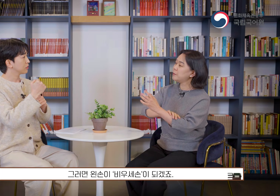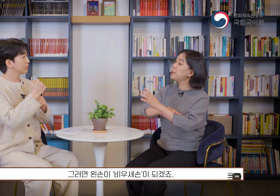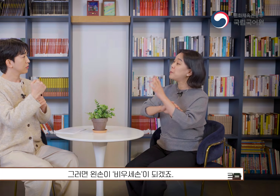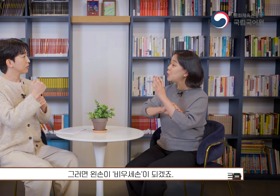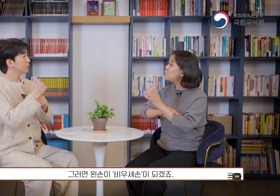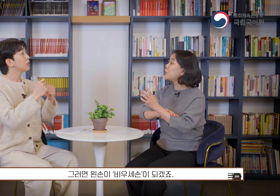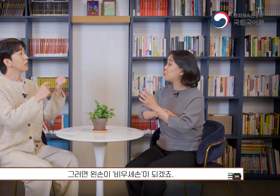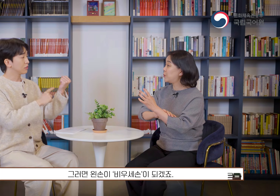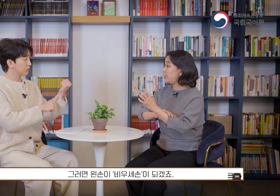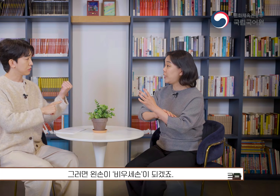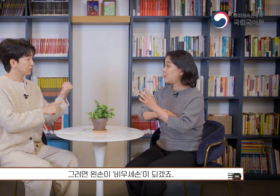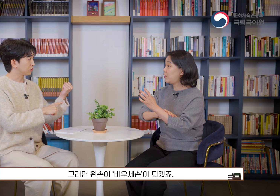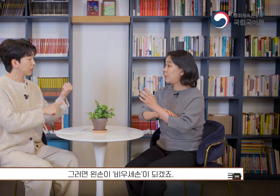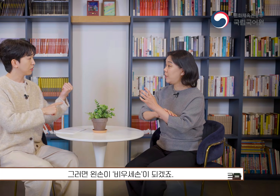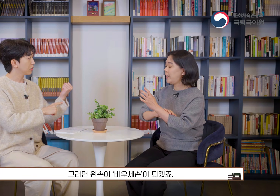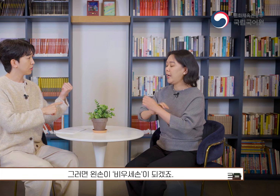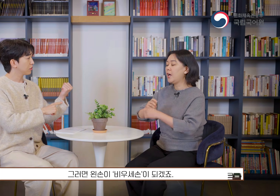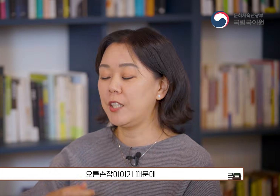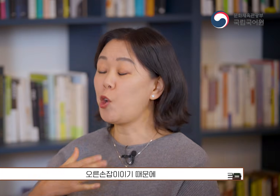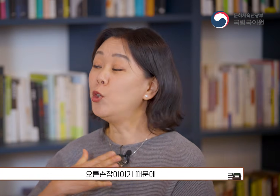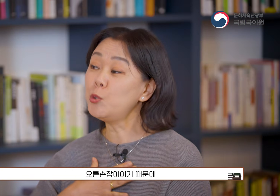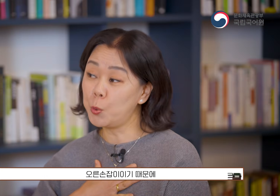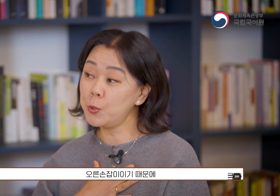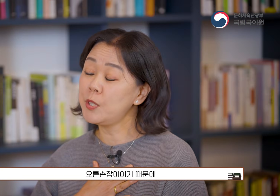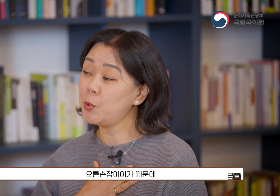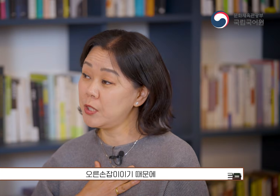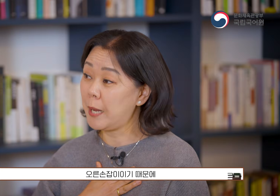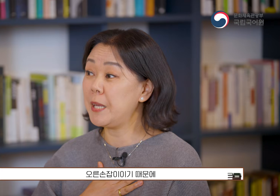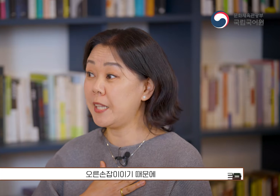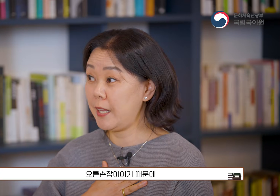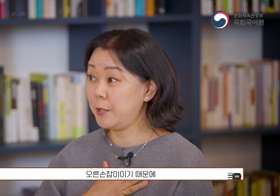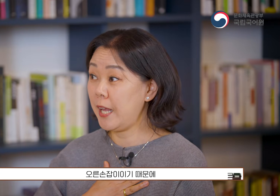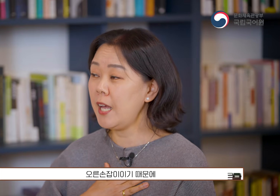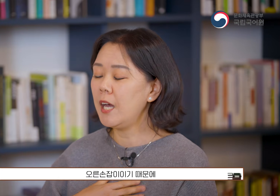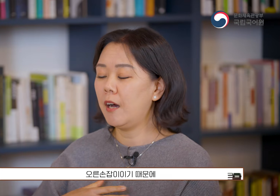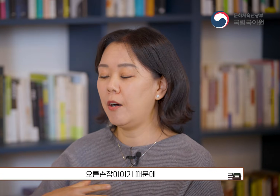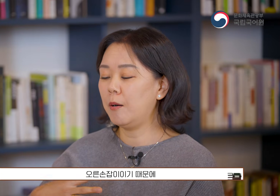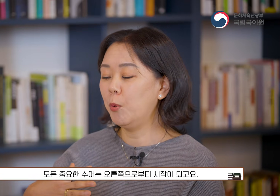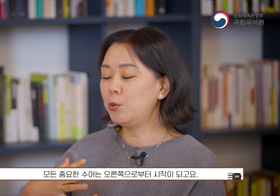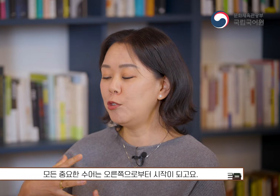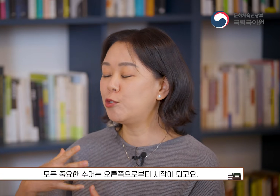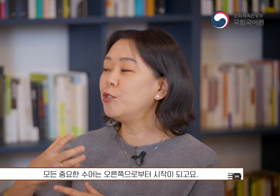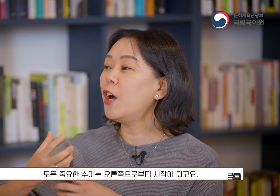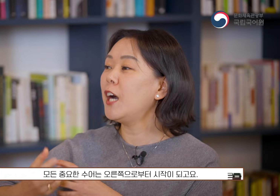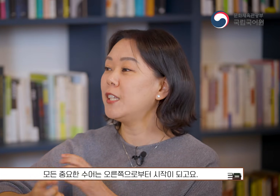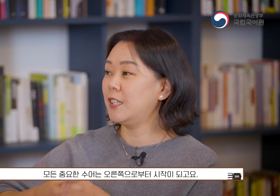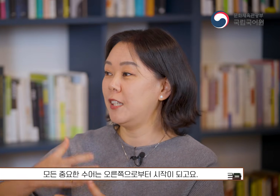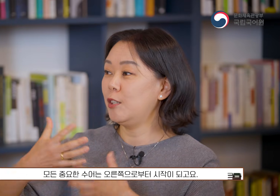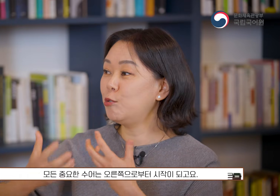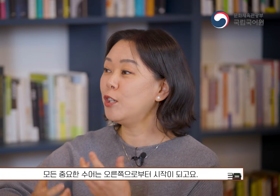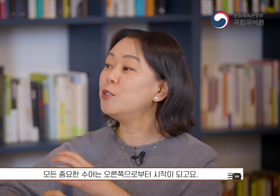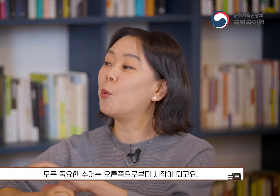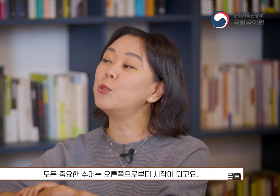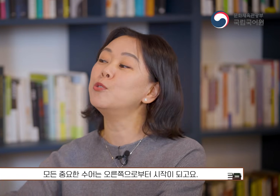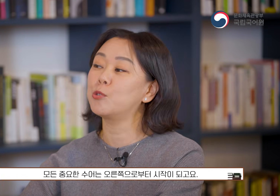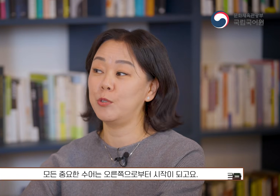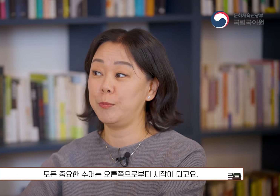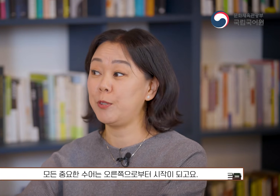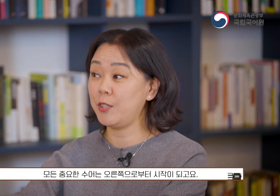그러면 비우세손이 되겠죠. 네. 근데 저는 오른손잡이기 때문에 네. 모든 중요한 수어는 오른쪽으로부터